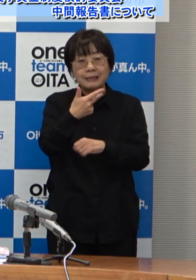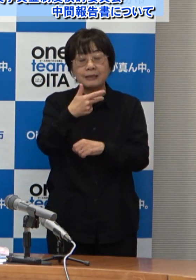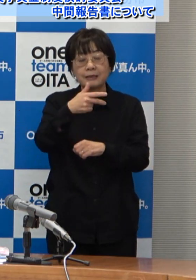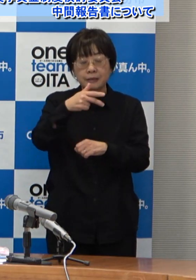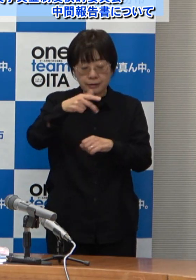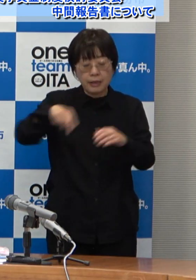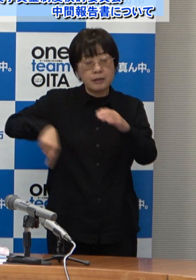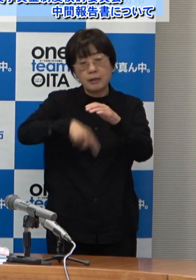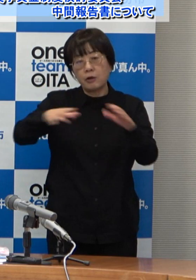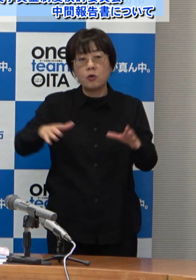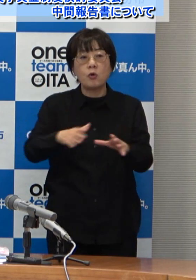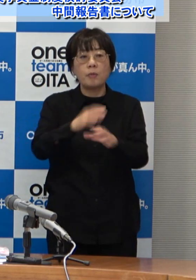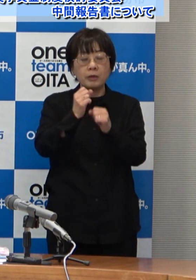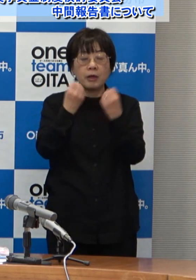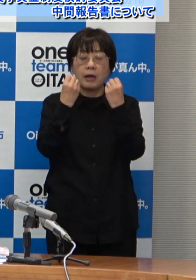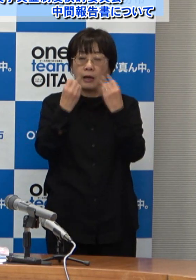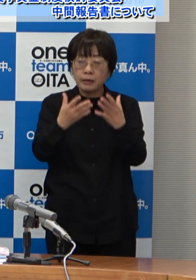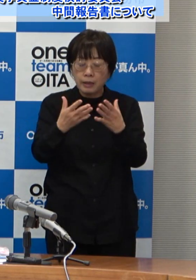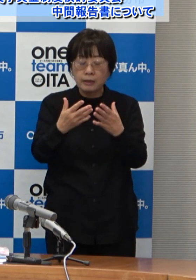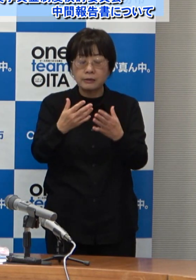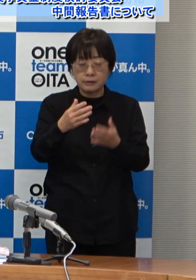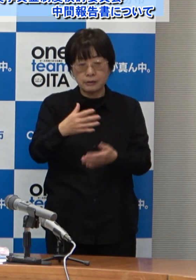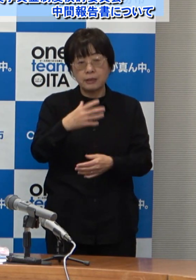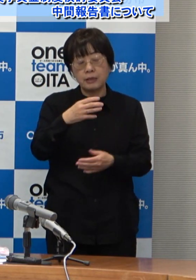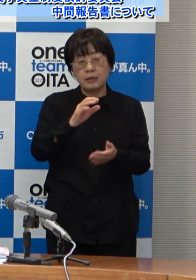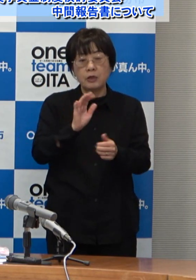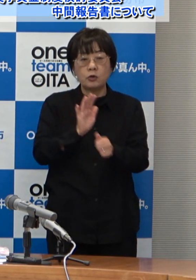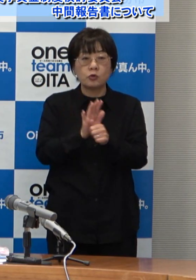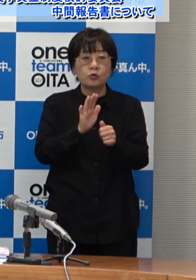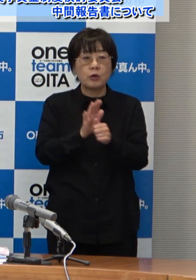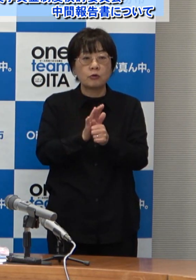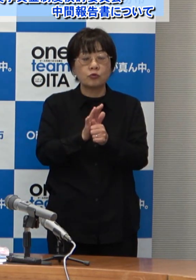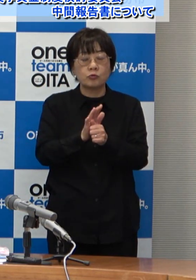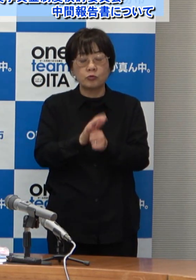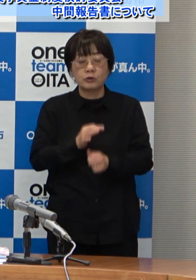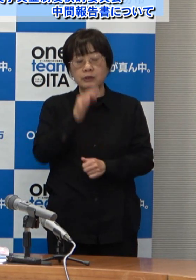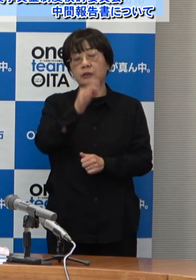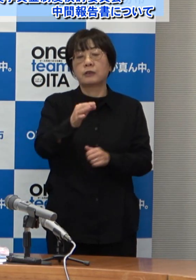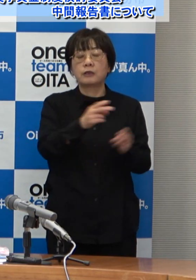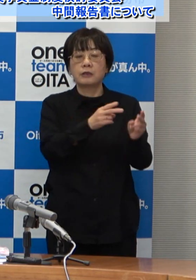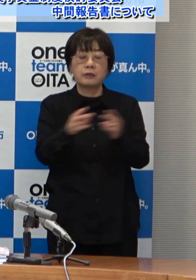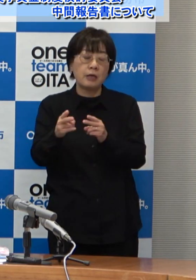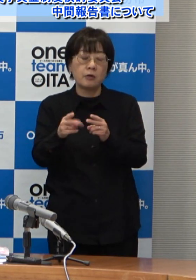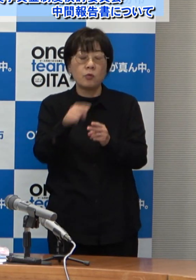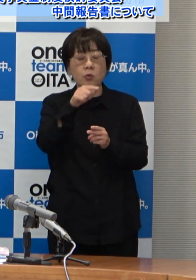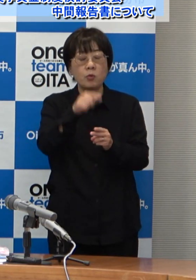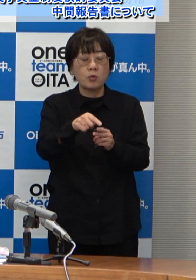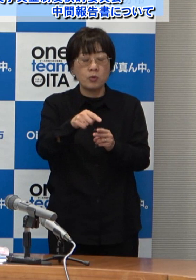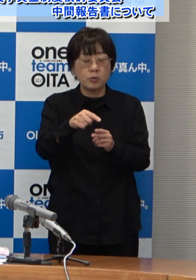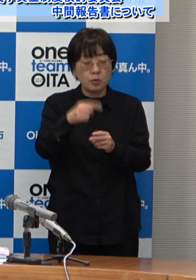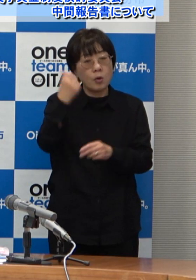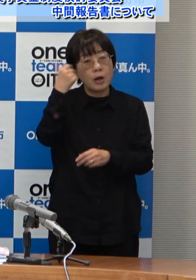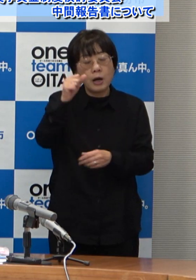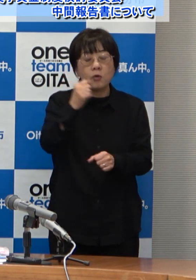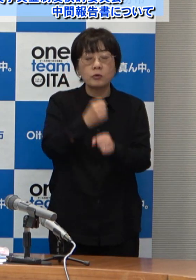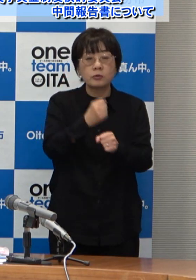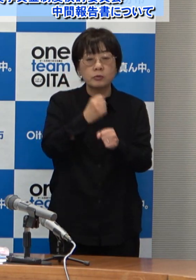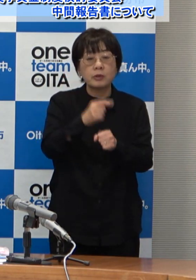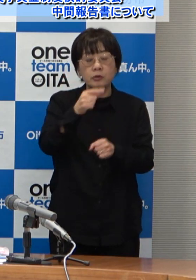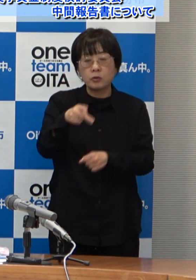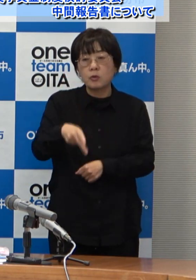新たな奨学資金制度の素案を作成しそのパブリックコメントを今月末から実施する予定